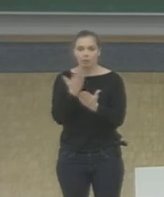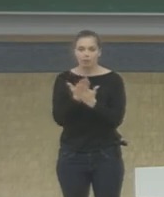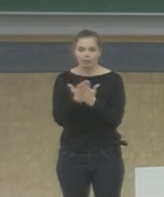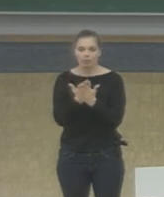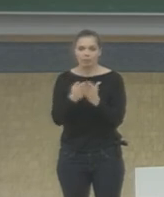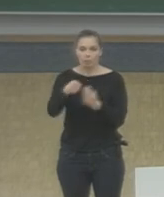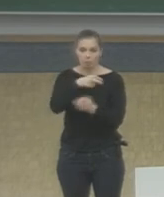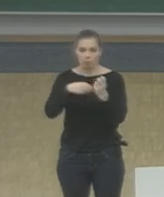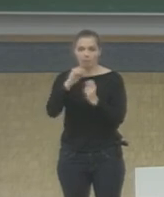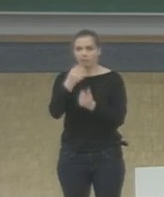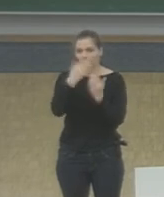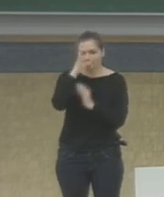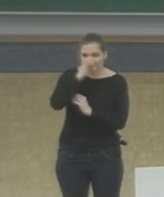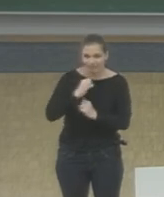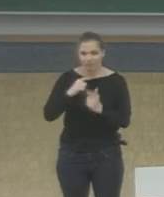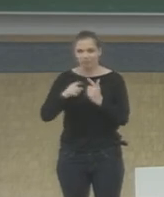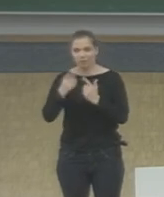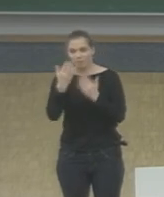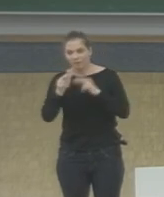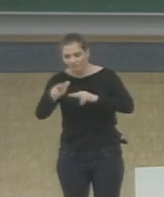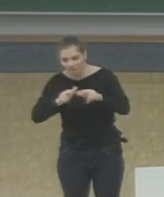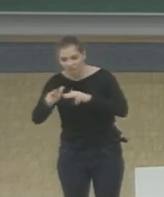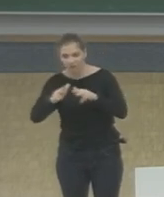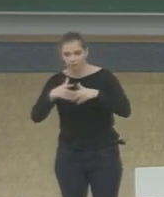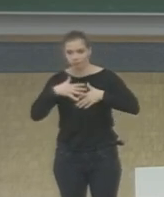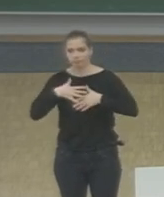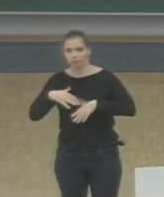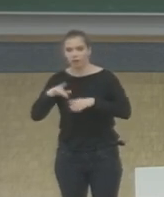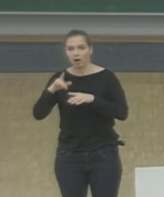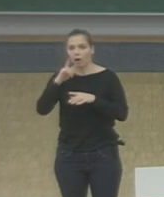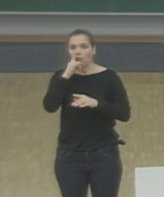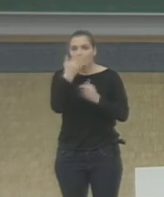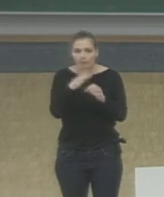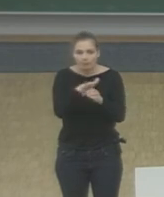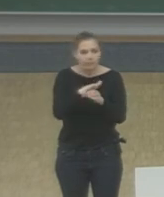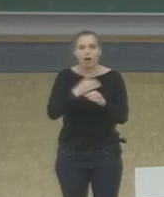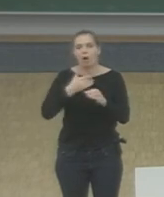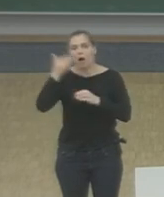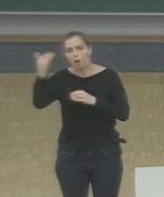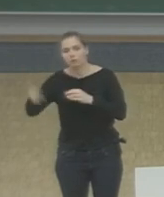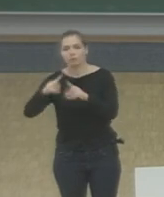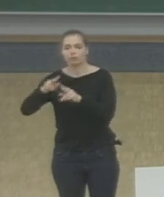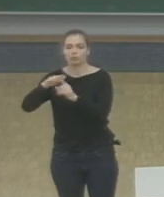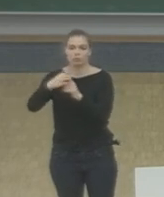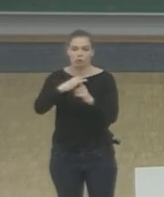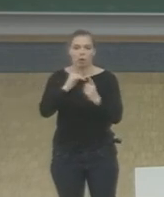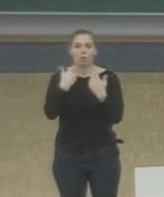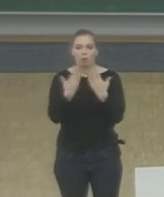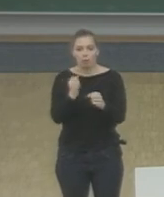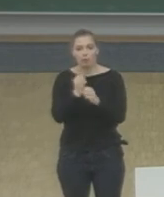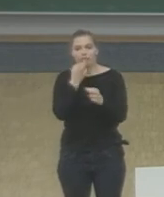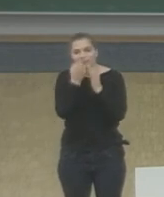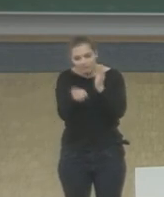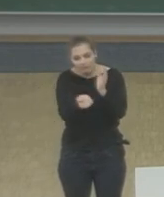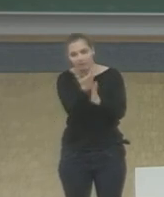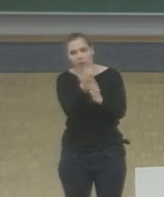Umgehen mit mathematischen Begriffen und Verfahren in vielfältigen außermathematischen Kontexten zur Beschreibung, Erklärung und Vorhersage von